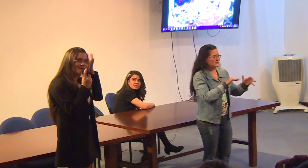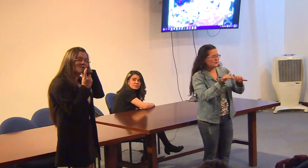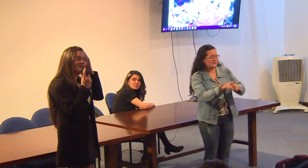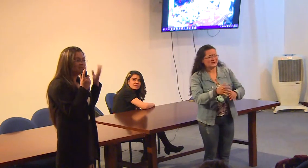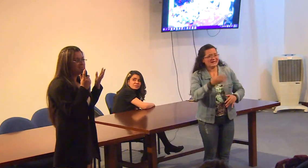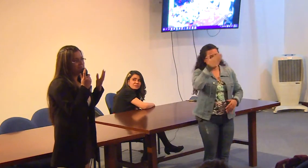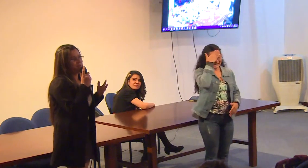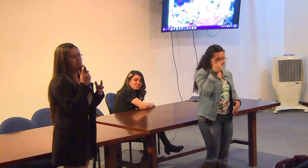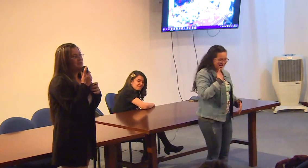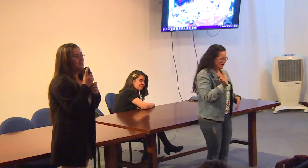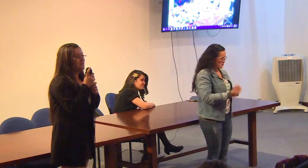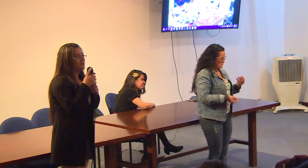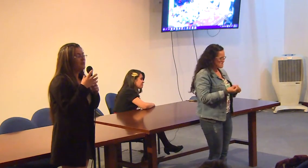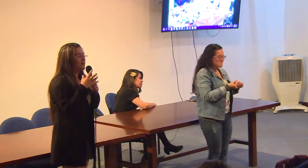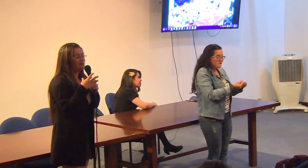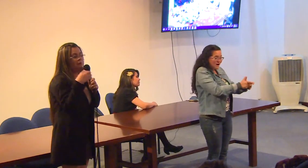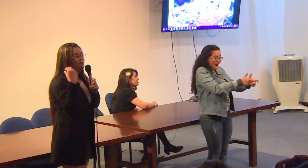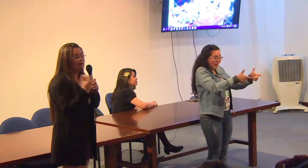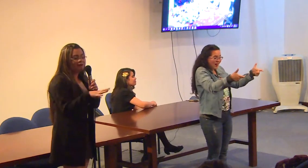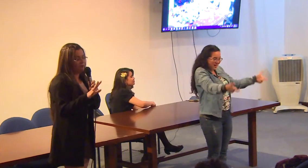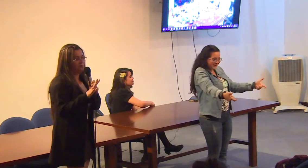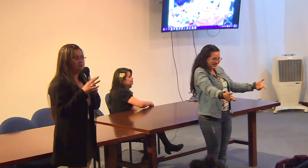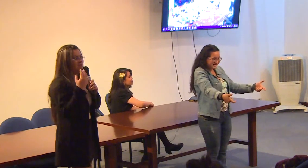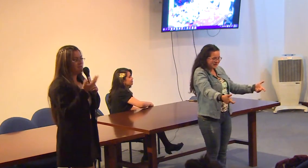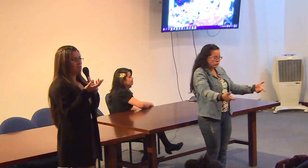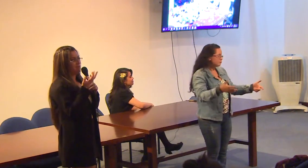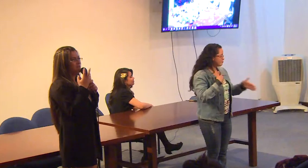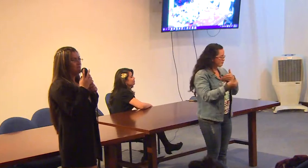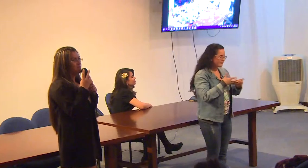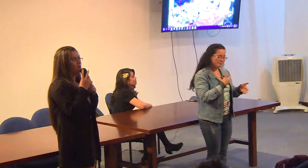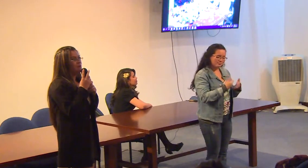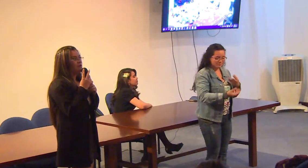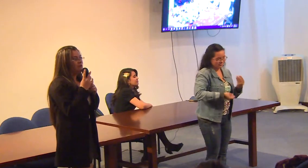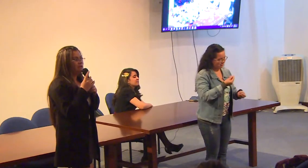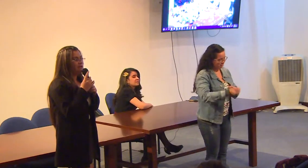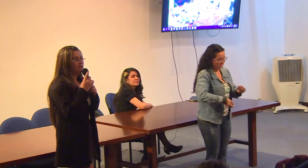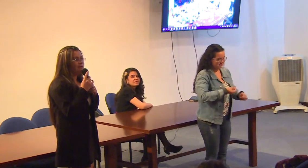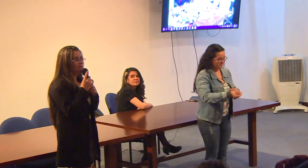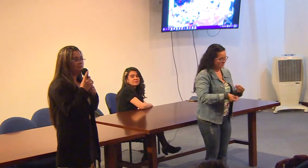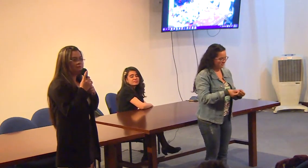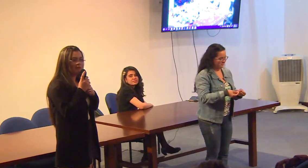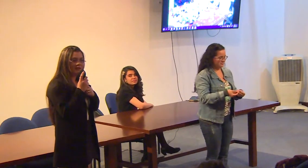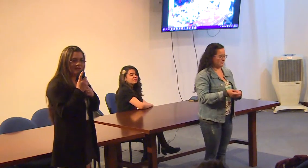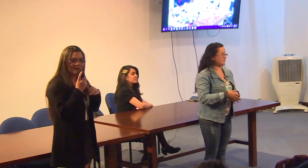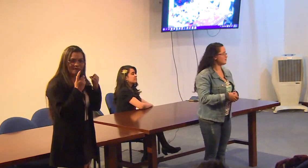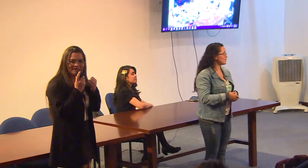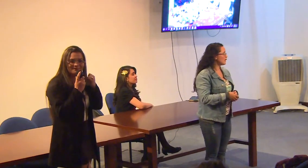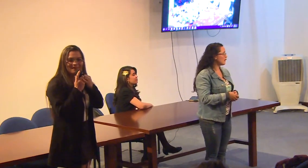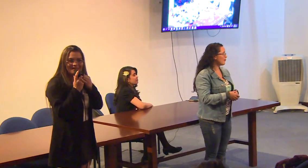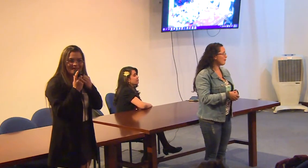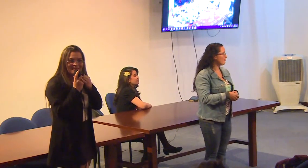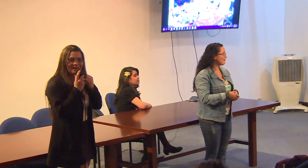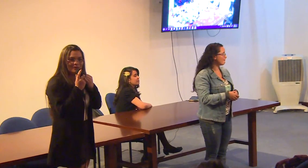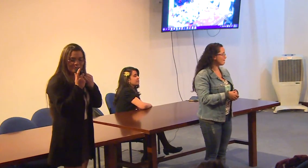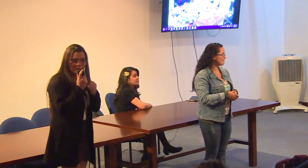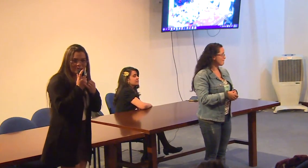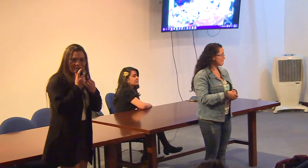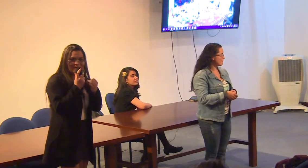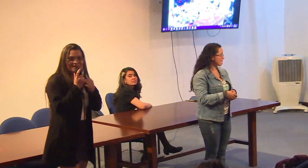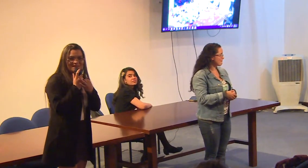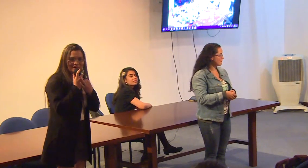no podemos con tantos, entonces como que, pero hagámoslo, y así fue que se hizo. ¿Y era qué?